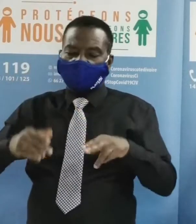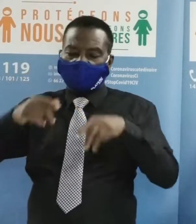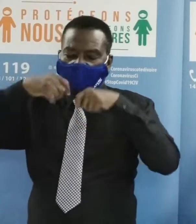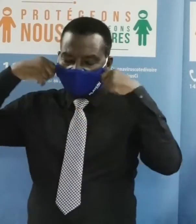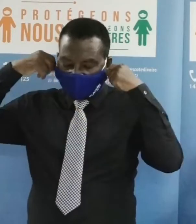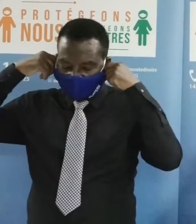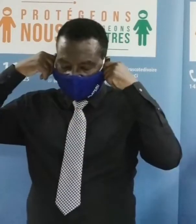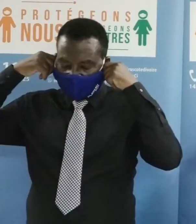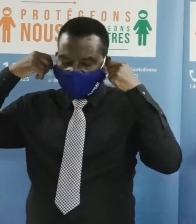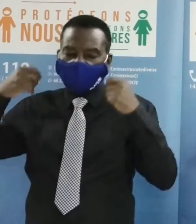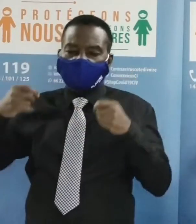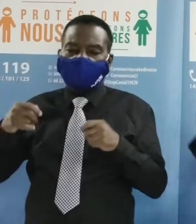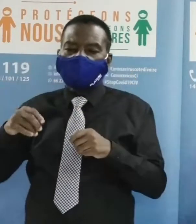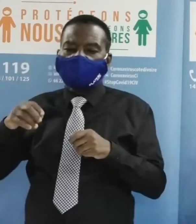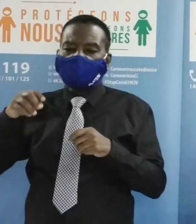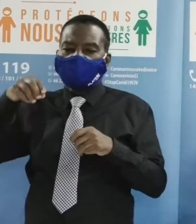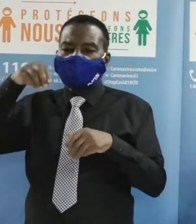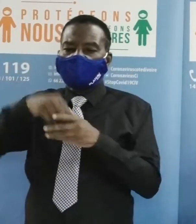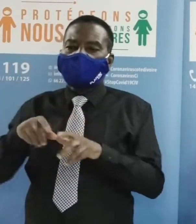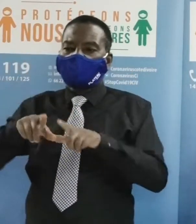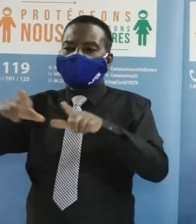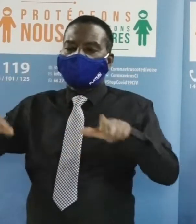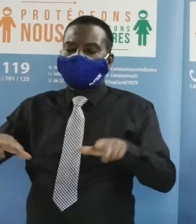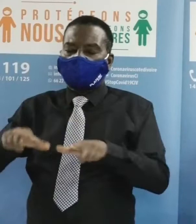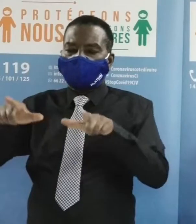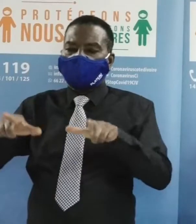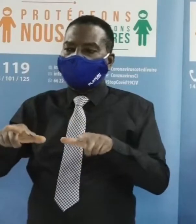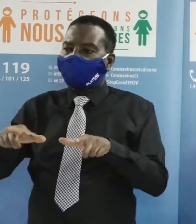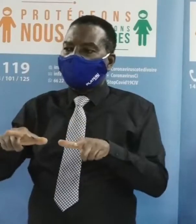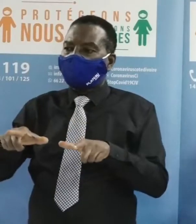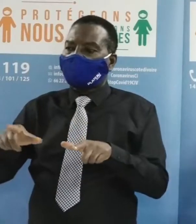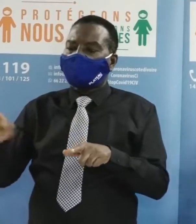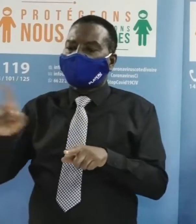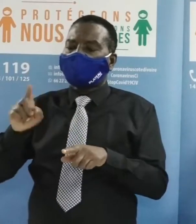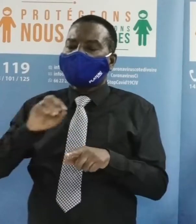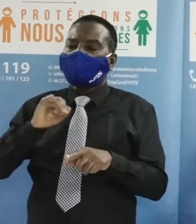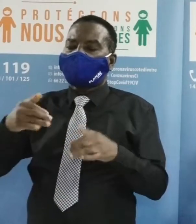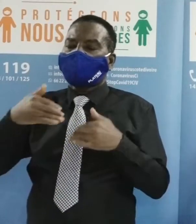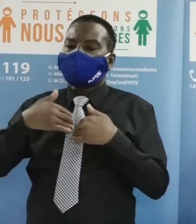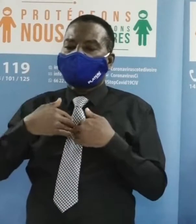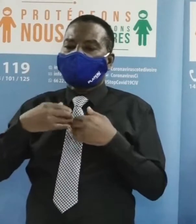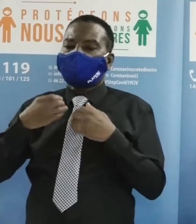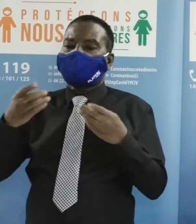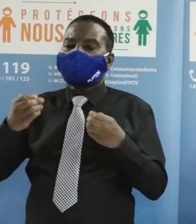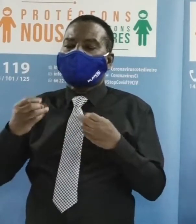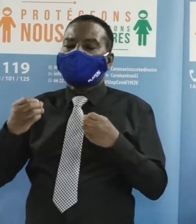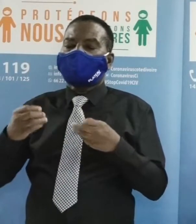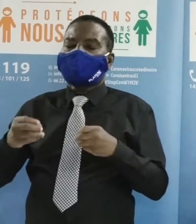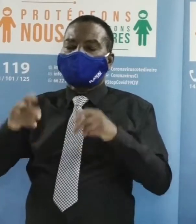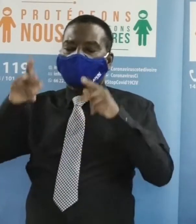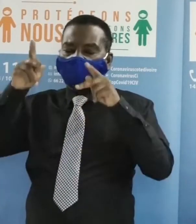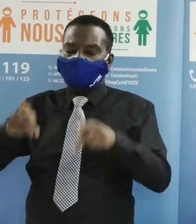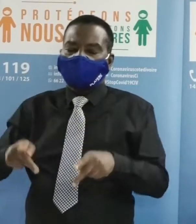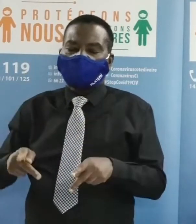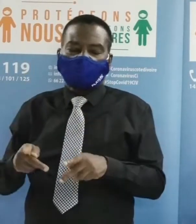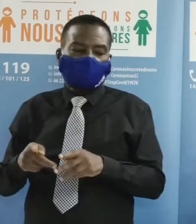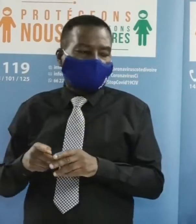masque dans les endroits où il ya une densité humaine